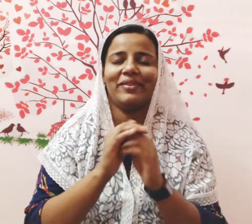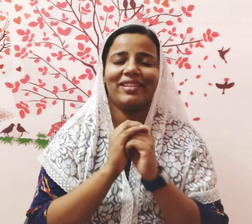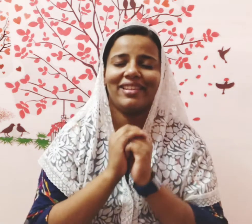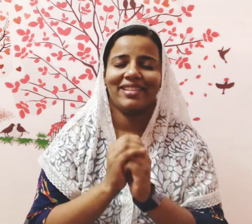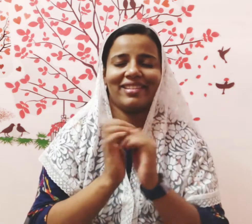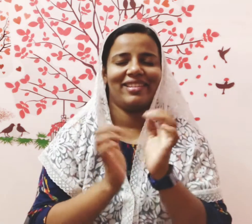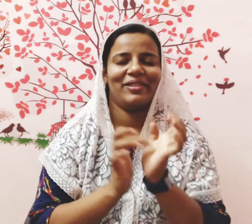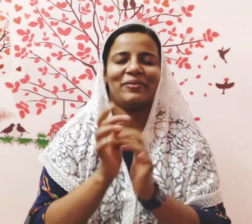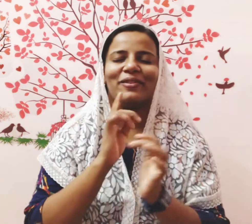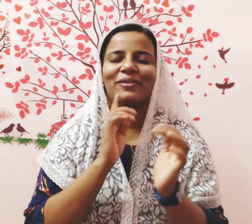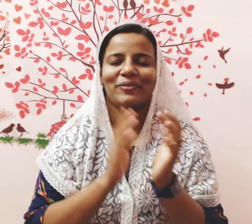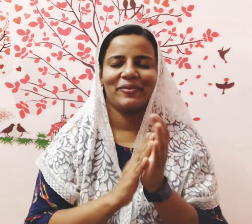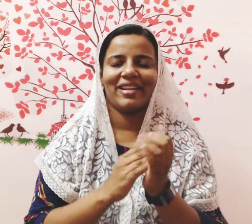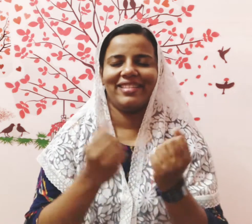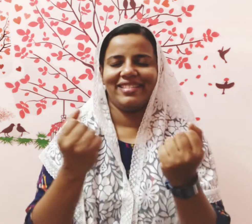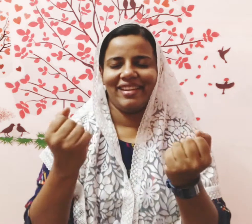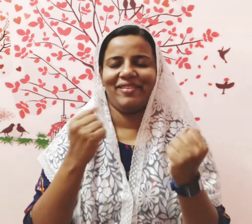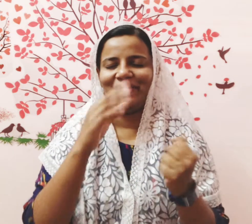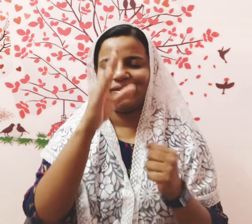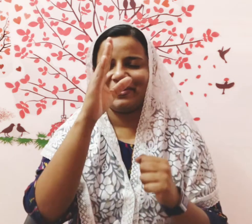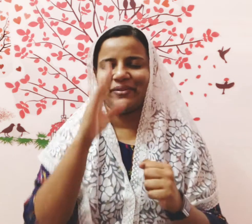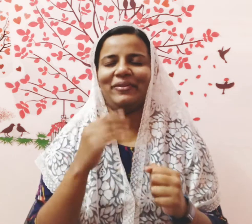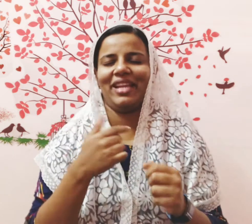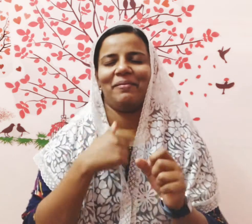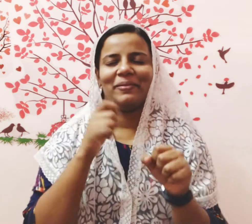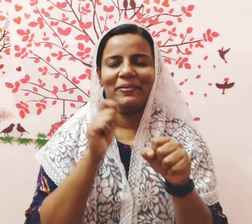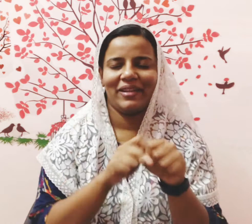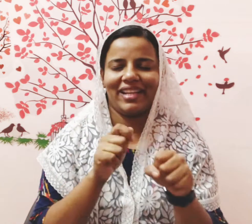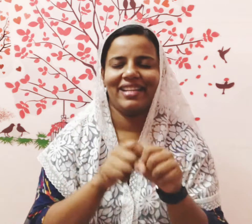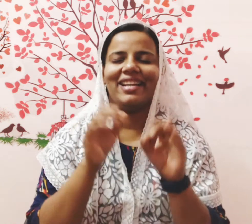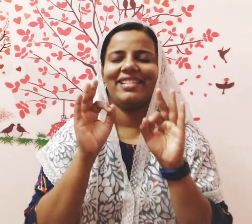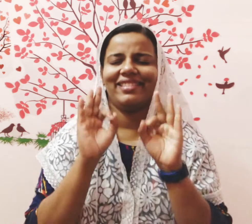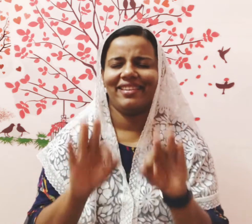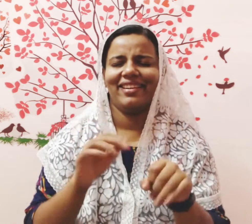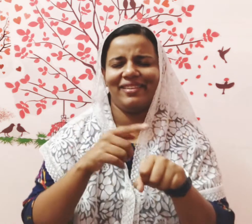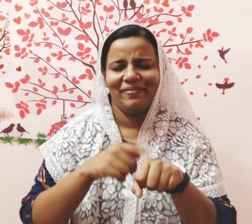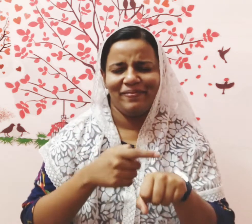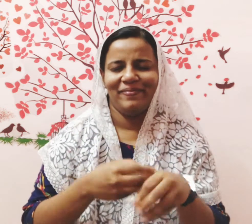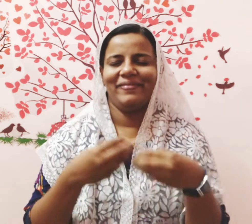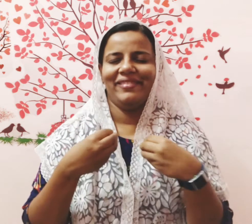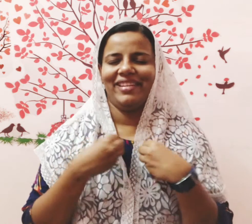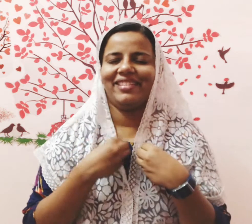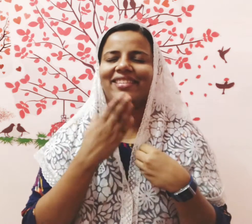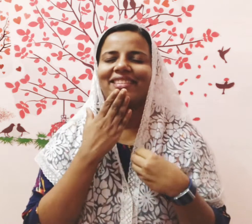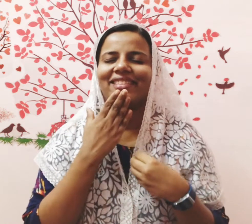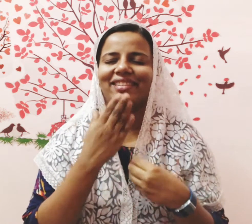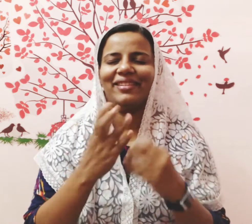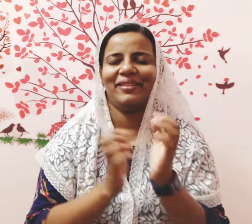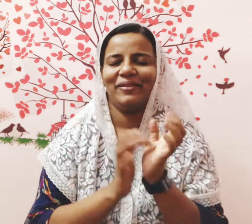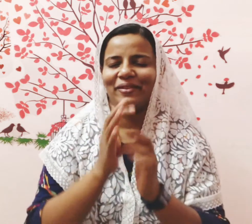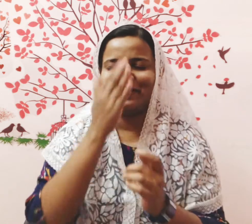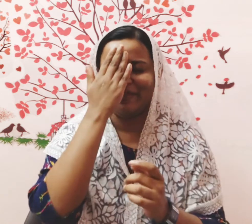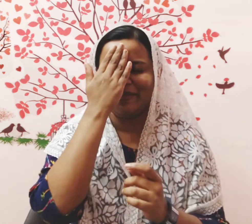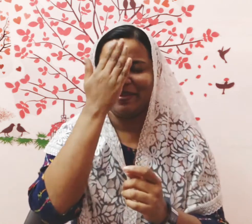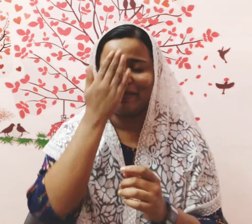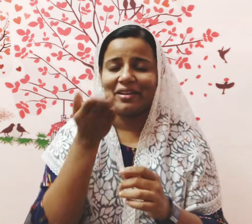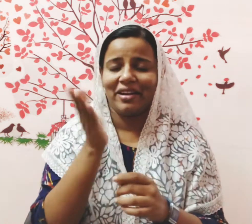ആരാധിക്കുവാൻ, കർത്താവിനെ സ്തുതിക്കുവാൻ സർവശക്തനായ ഞങ്ങളുടെ അപ്പ ഞങ്ങൾക്ക് ഒരുക്കി തന്നിരിക്കുന്ന നല്ല സാവകാശത്തിനായിട്ട് ഞങ്ങൾ നന്ദി പറയുന്നു. അപ്പ, കഴിഞ്ഞ പകൽ